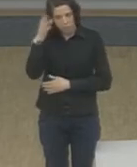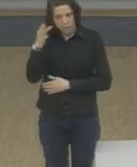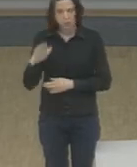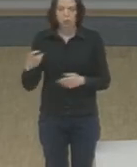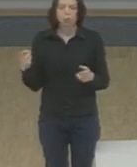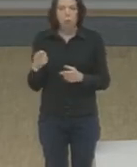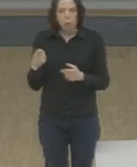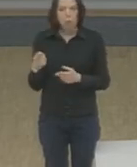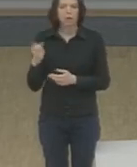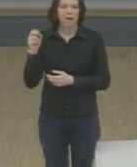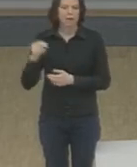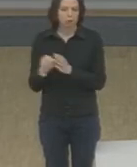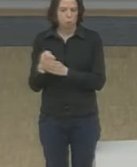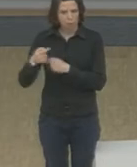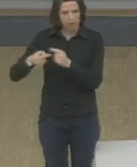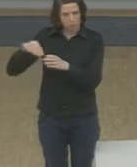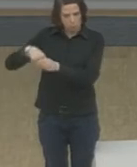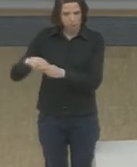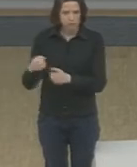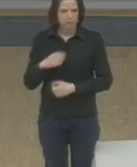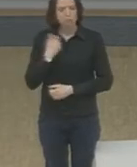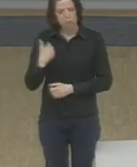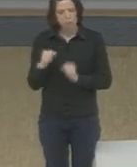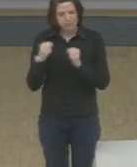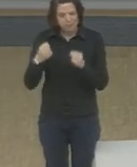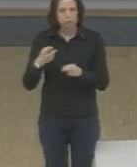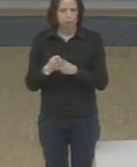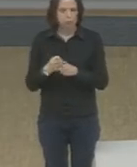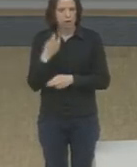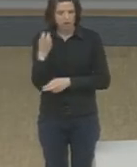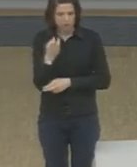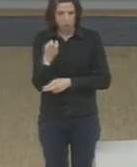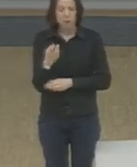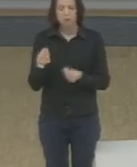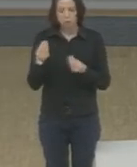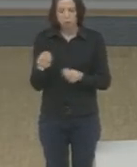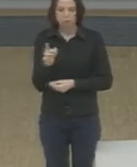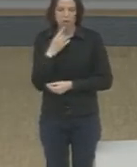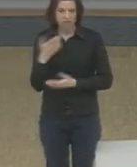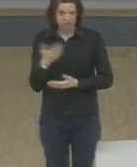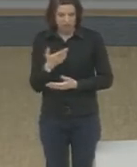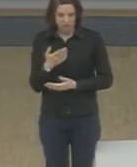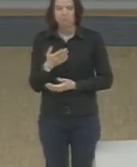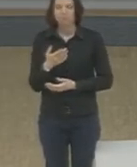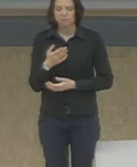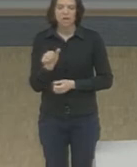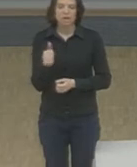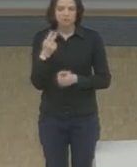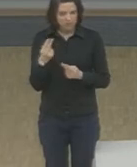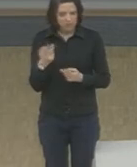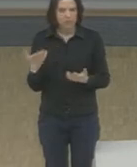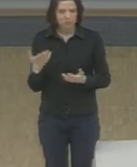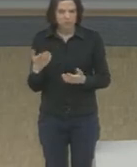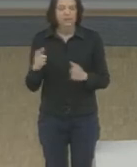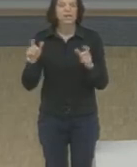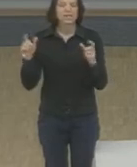oder Enkulturationsbemühungen allgemein eben nur noch als möglich erachtet werden, wenn Kultur und Gesellschaft nicht einfach